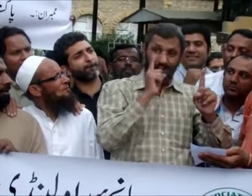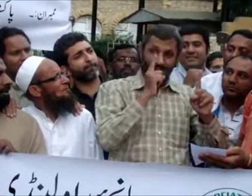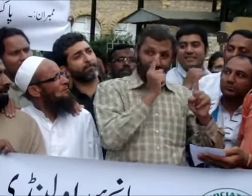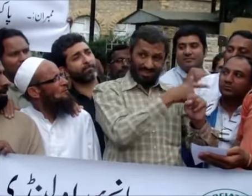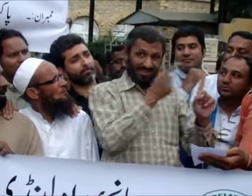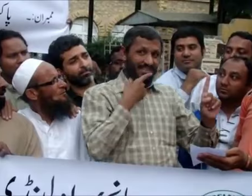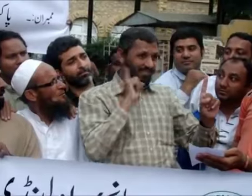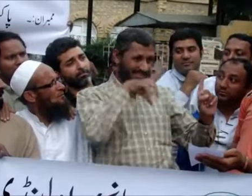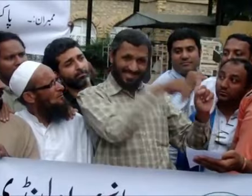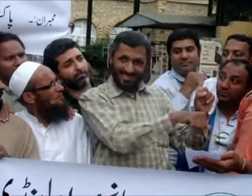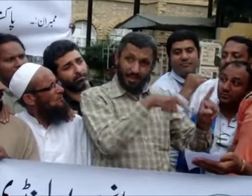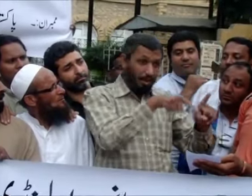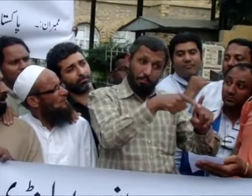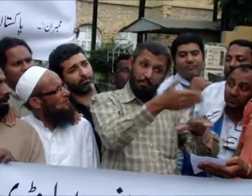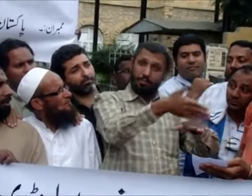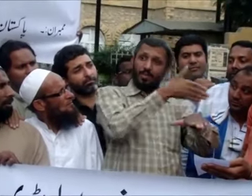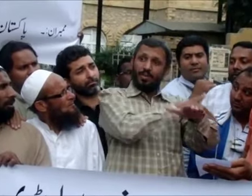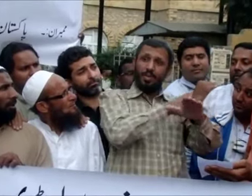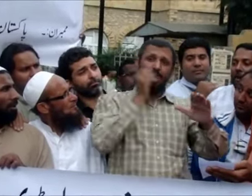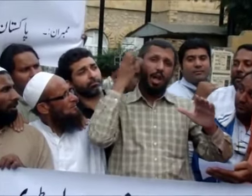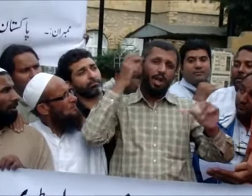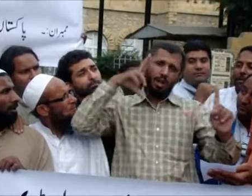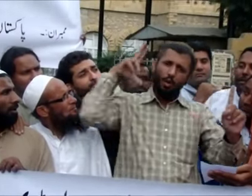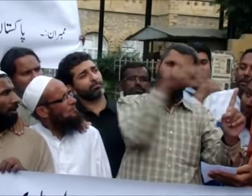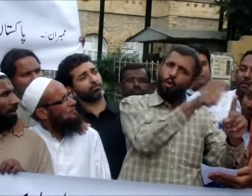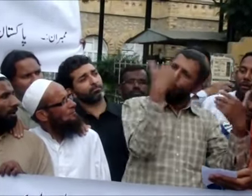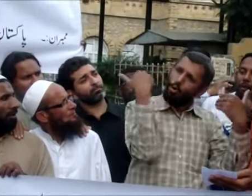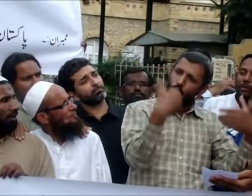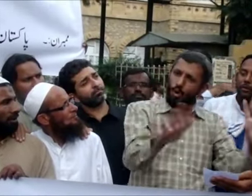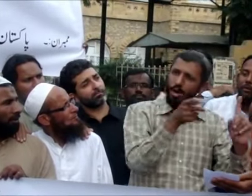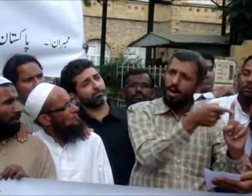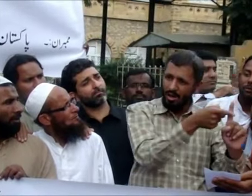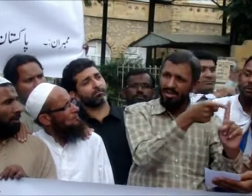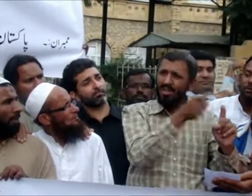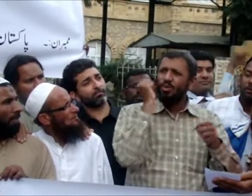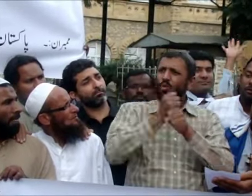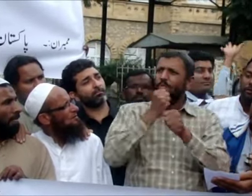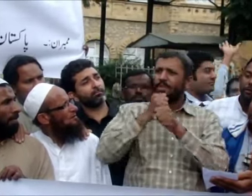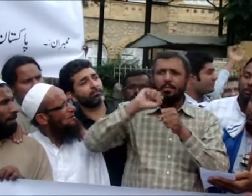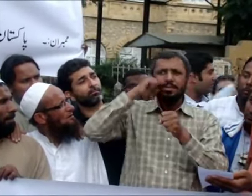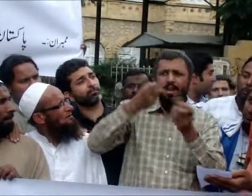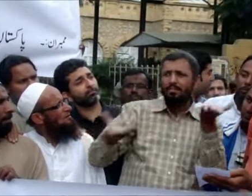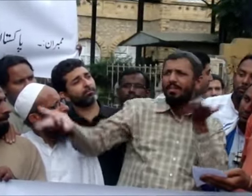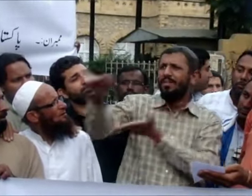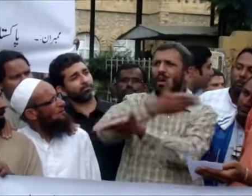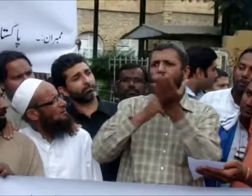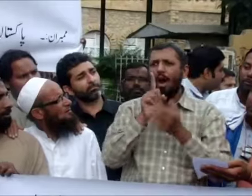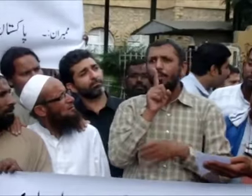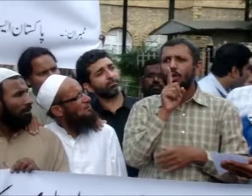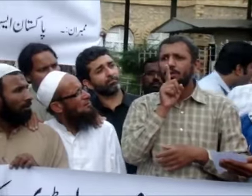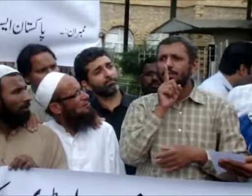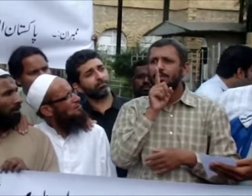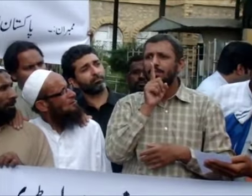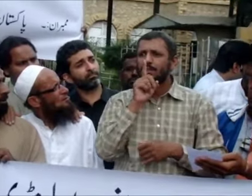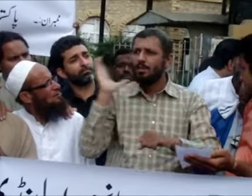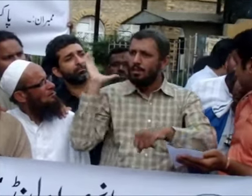आवामी नेशनल पार्टी का जो मंशूर है उसके अंदर वादे तौर पर लिखा गया है